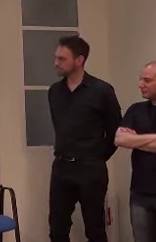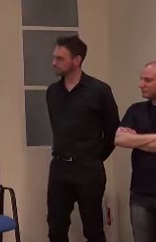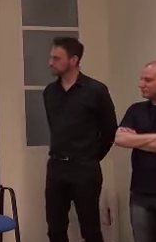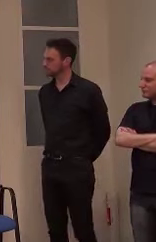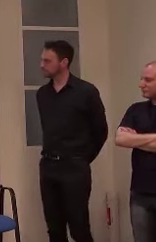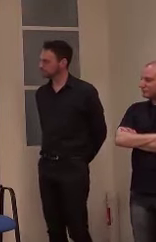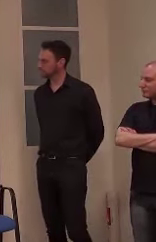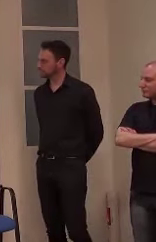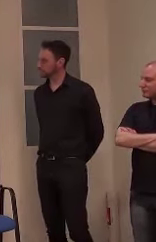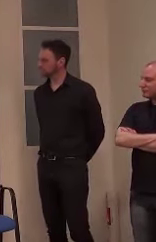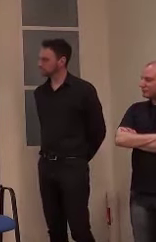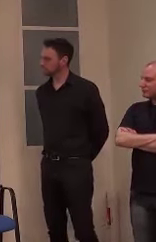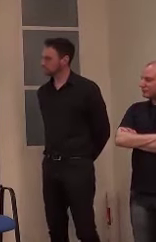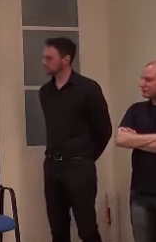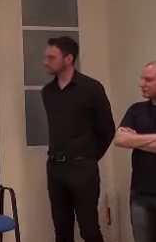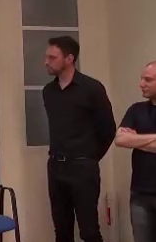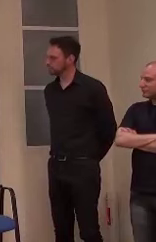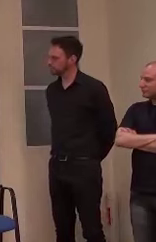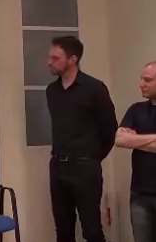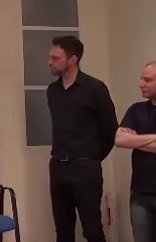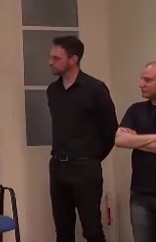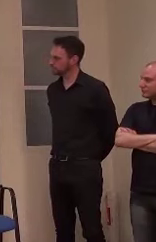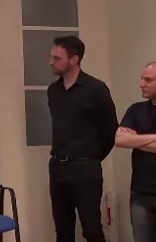por mi calidad